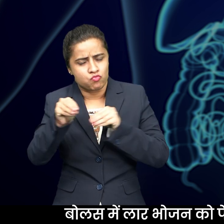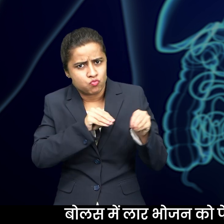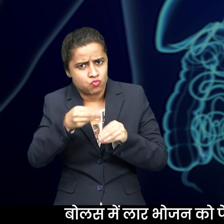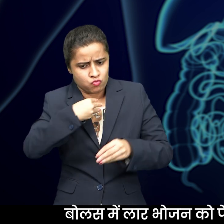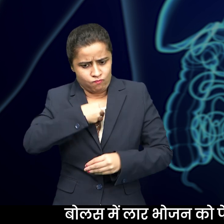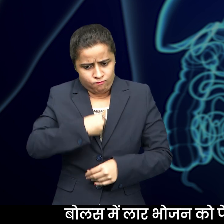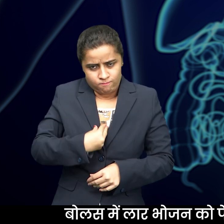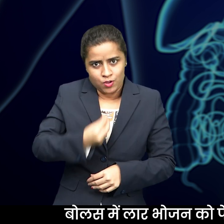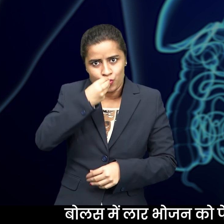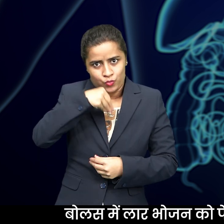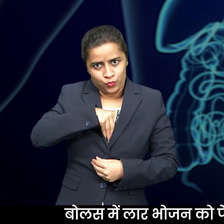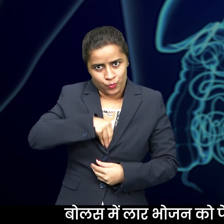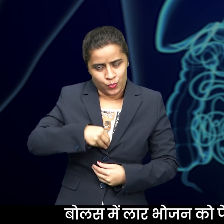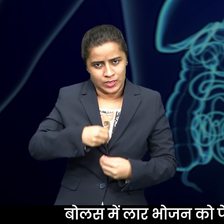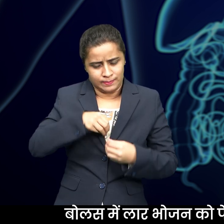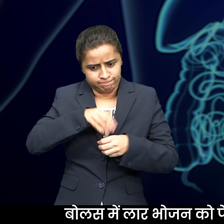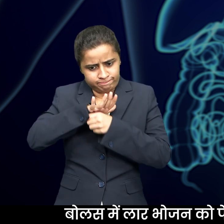मदद करती है।